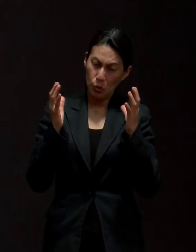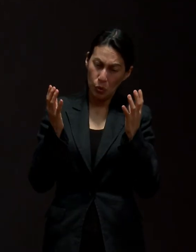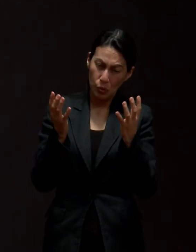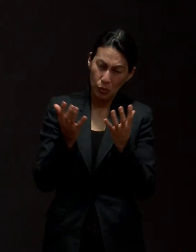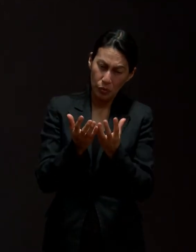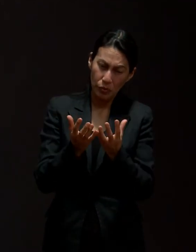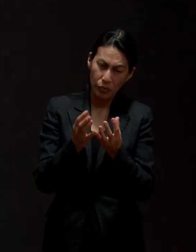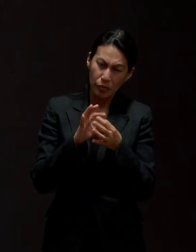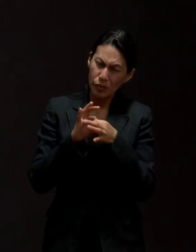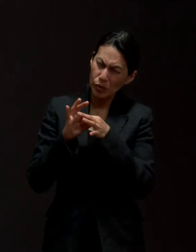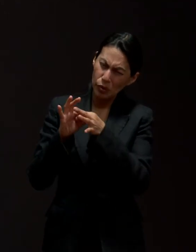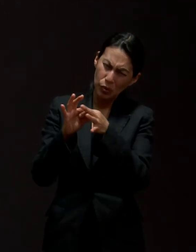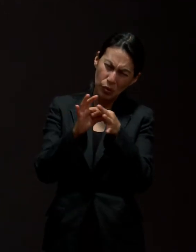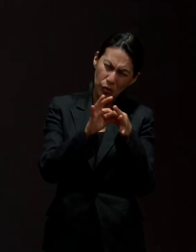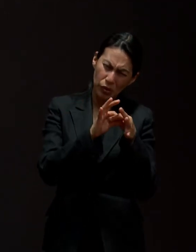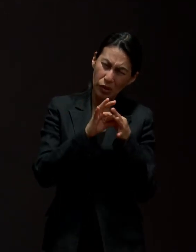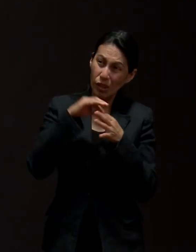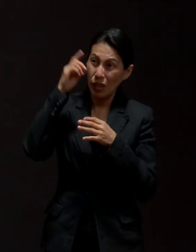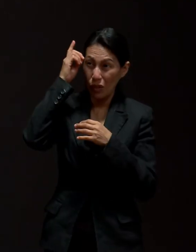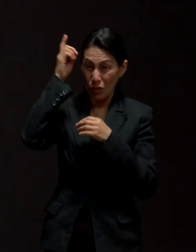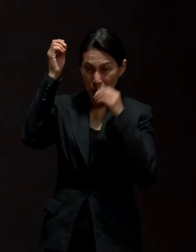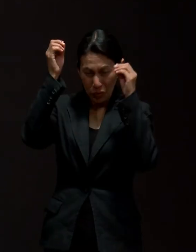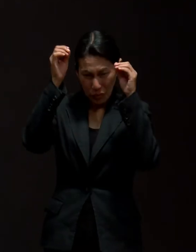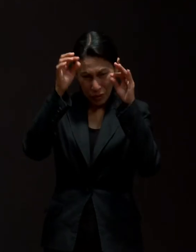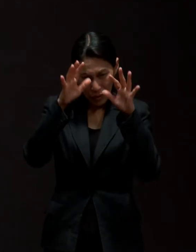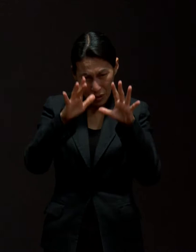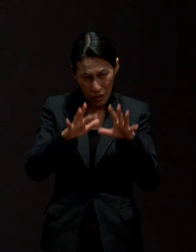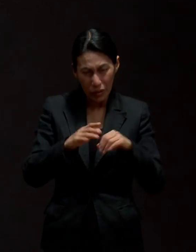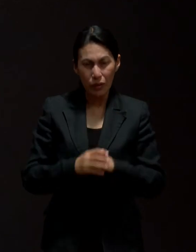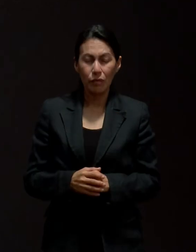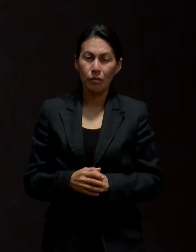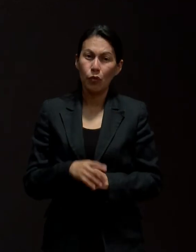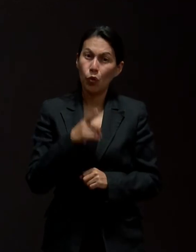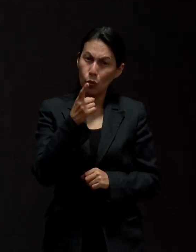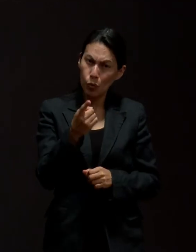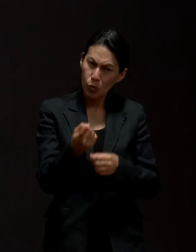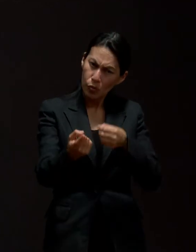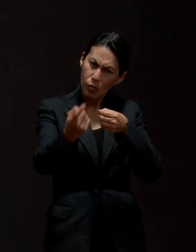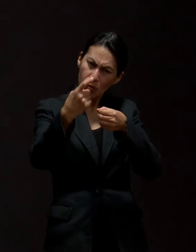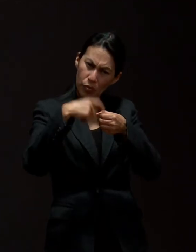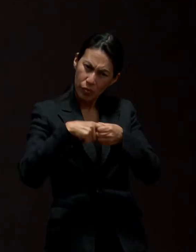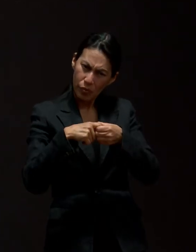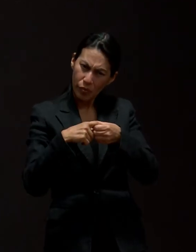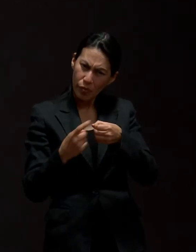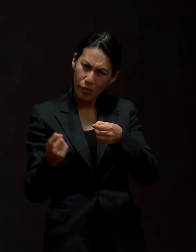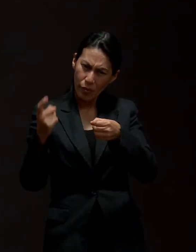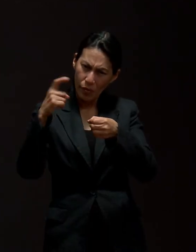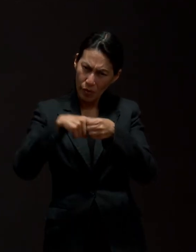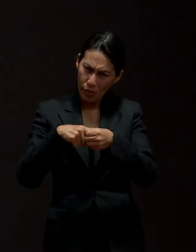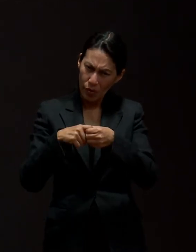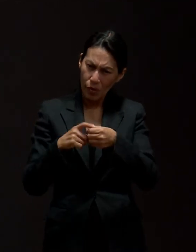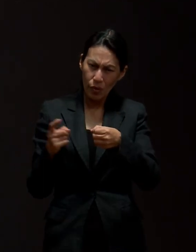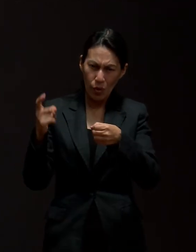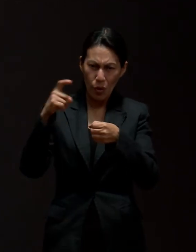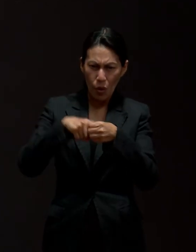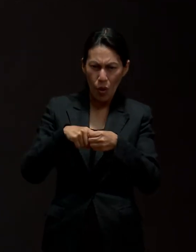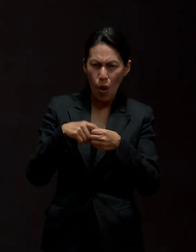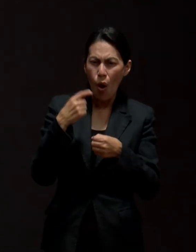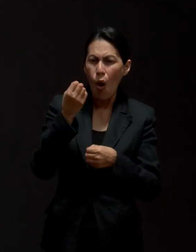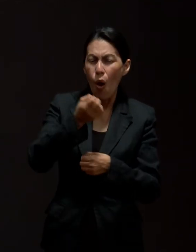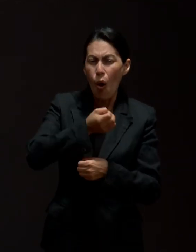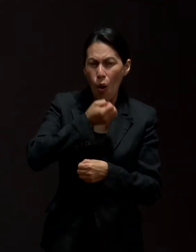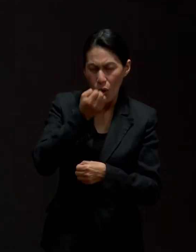formamos el círculo de la beneficencia divina. Es cuestión de ponerte para ser bendecido,